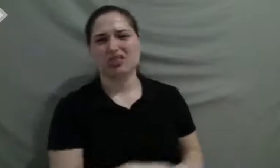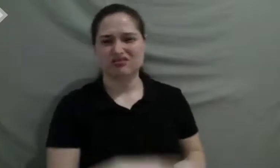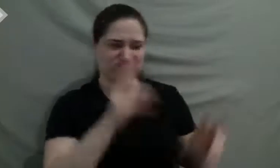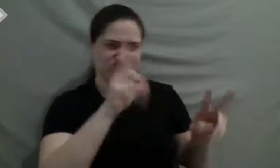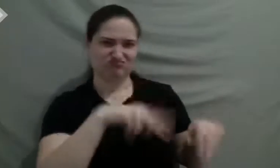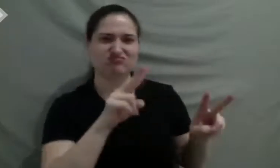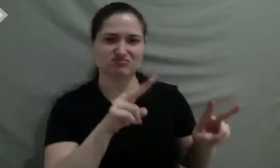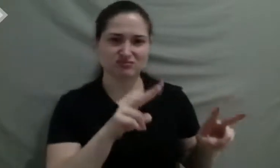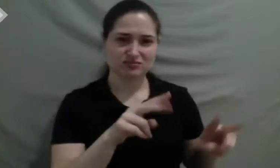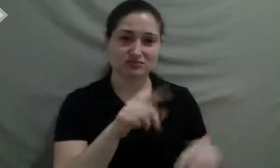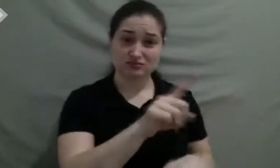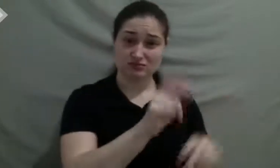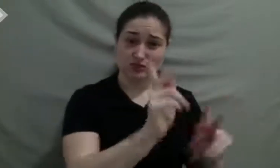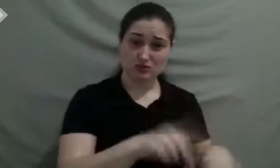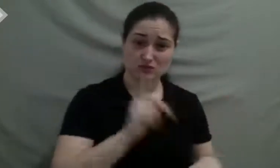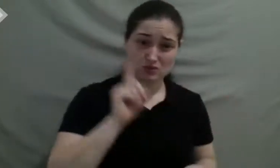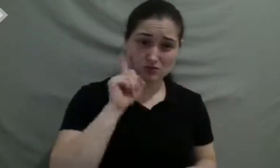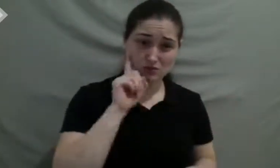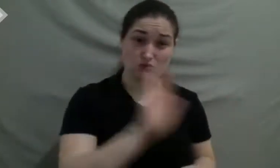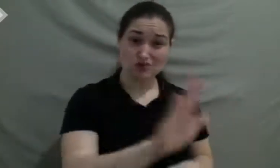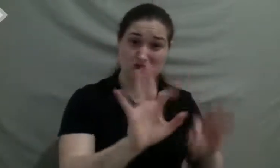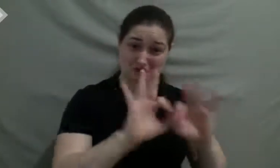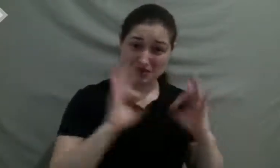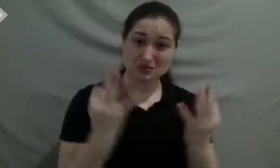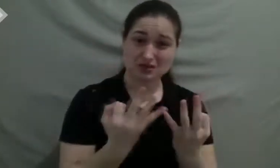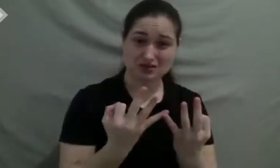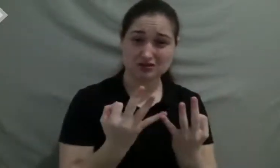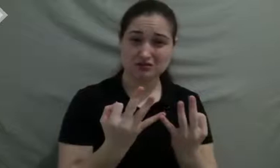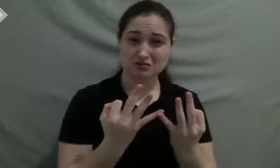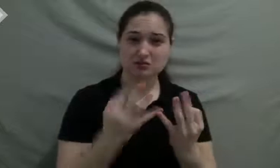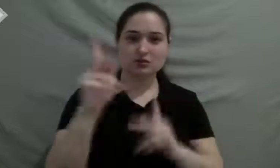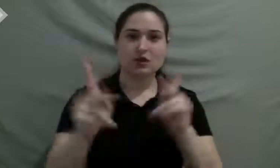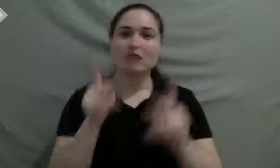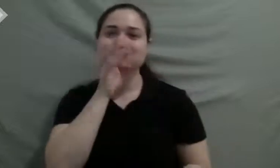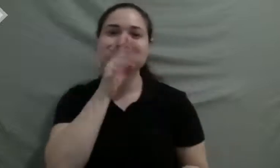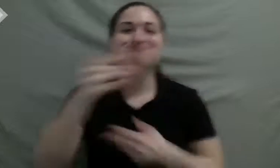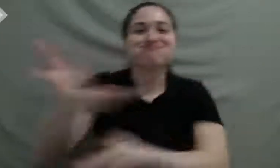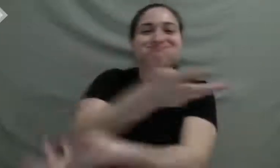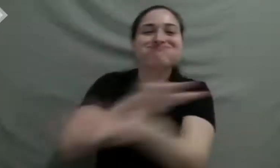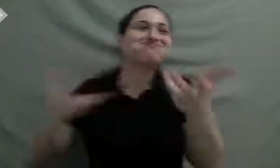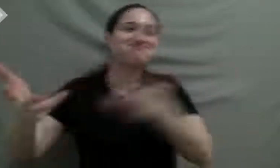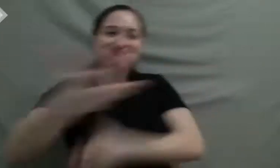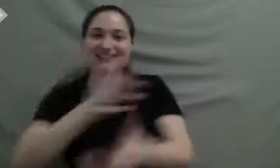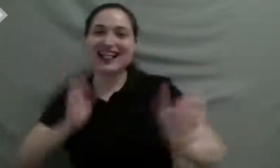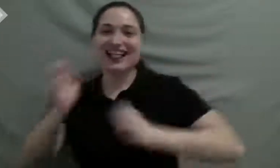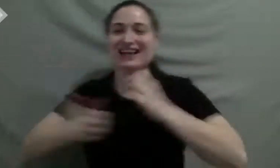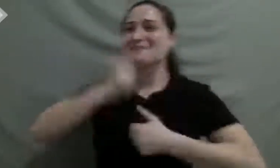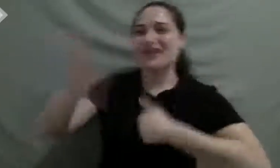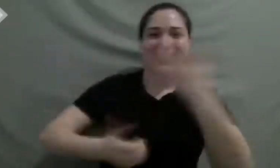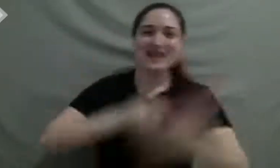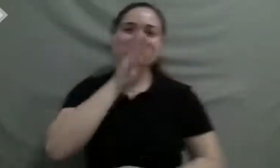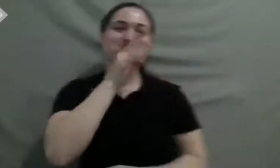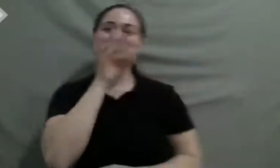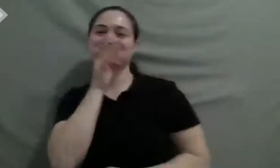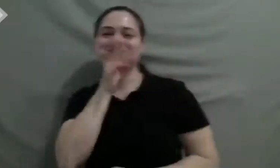su familia, en el círculo familiar, todo el mundo habla, se emociona, se expresa,